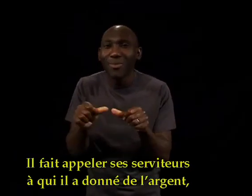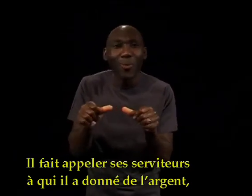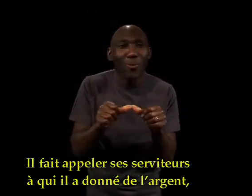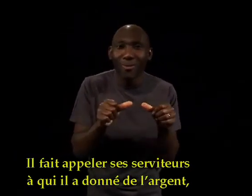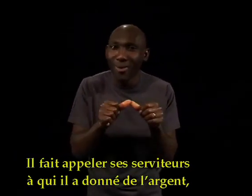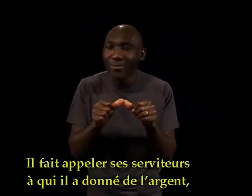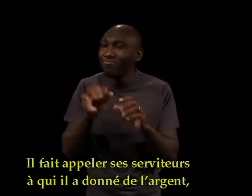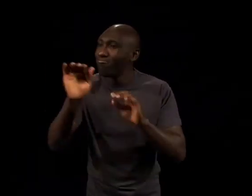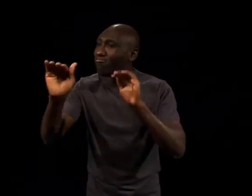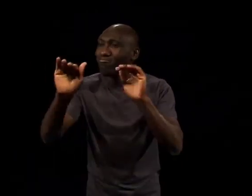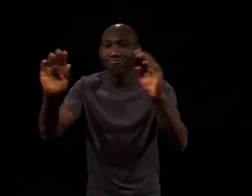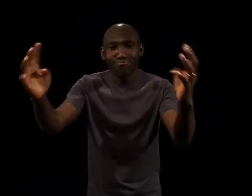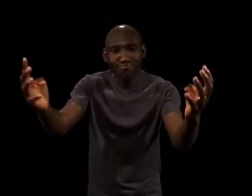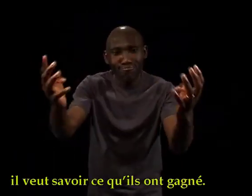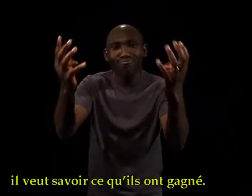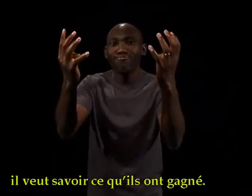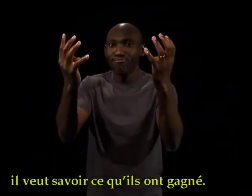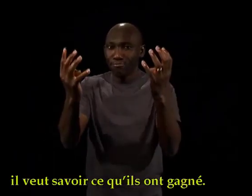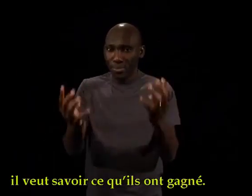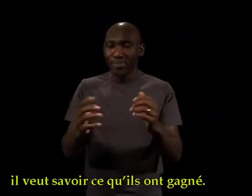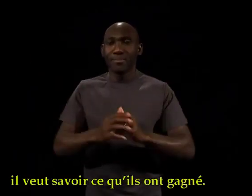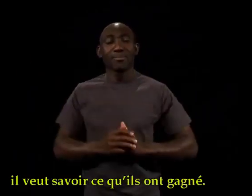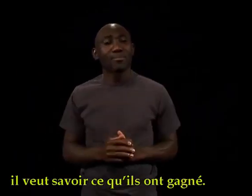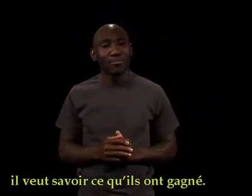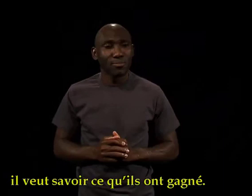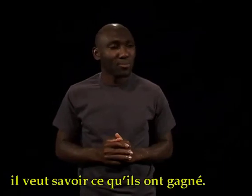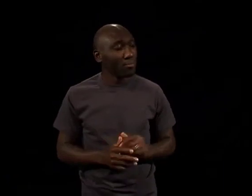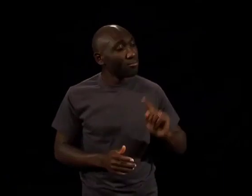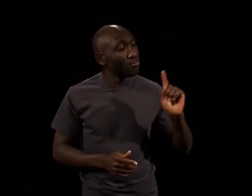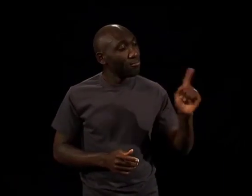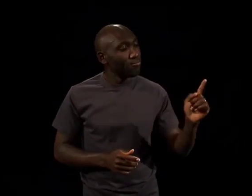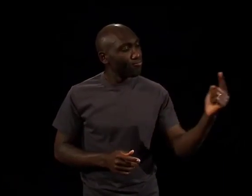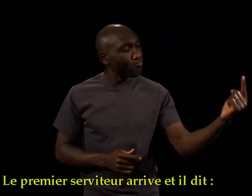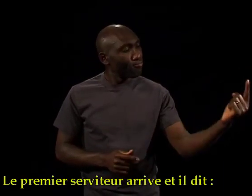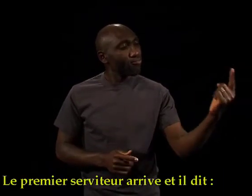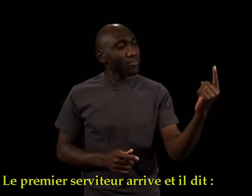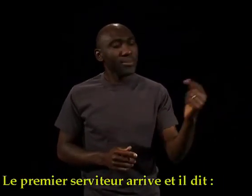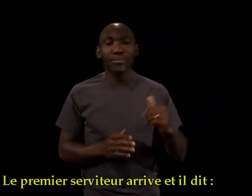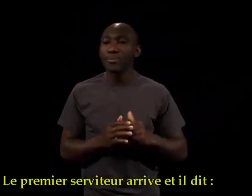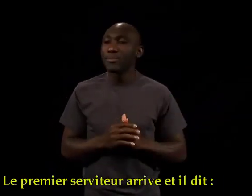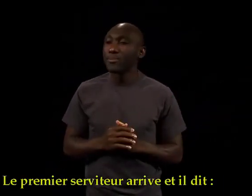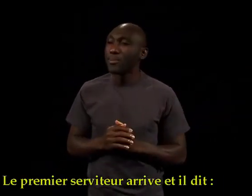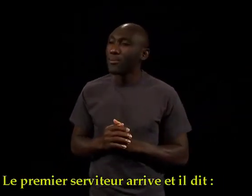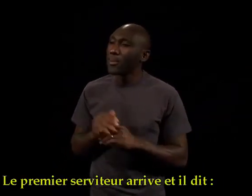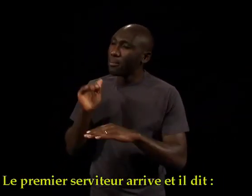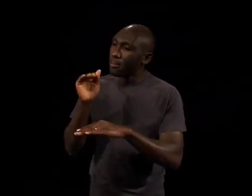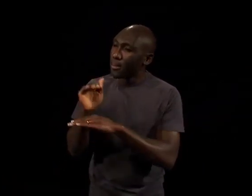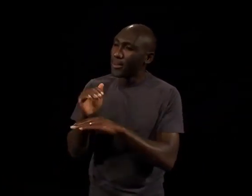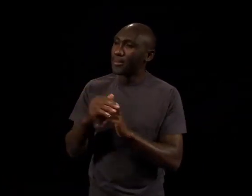Il fait appeler ses serviteurs à qui il a donné de l'argent. Il veut savoir ce qu'ils ont gagné. Le premier serviteur arrive et